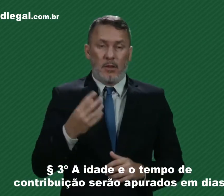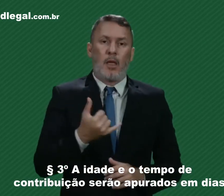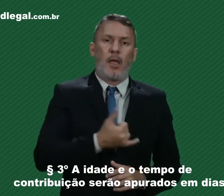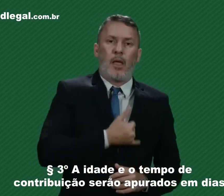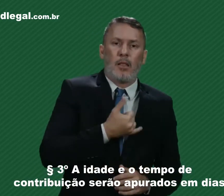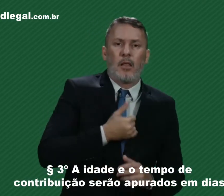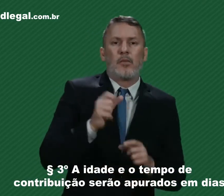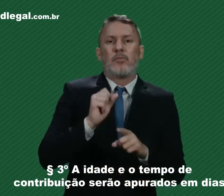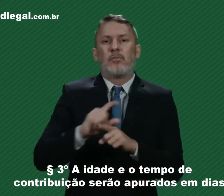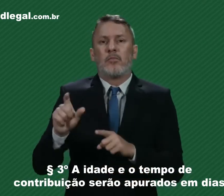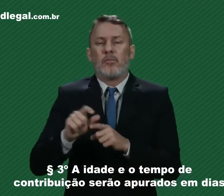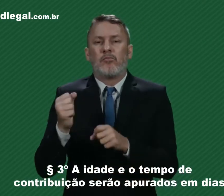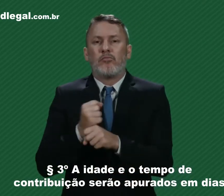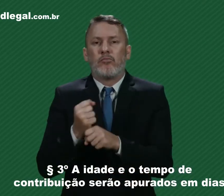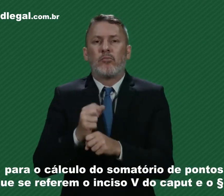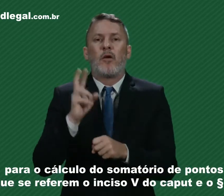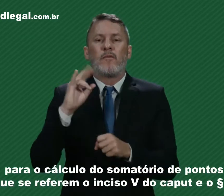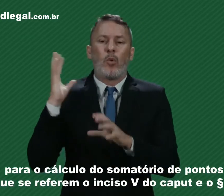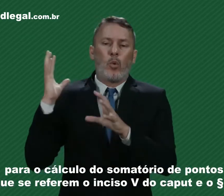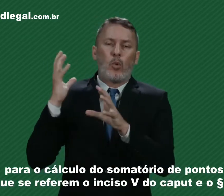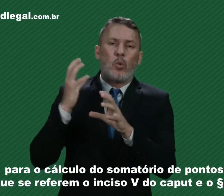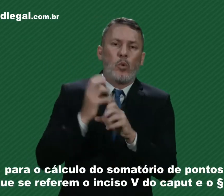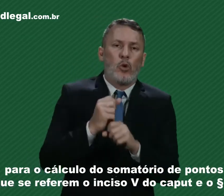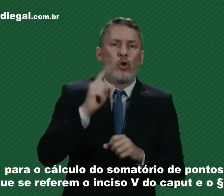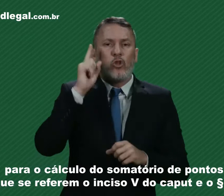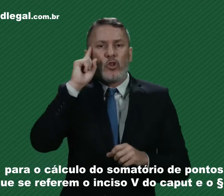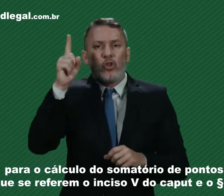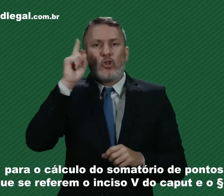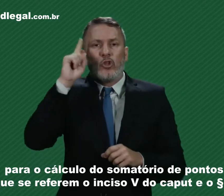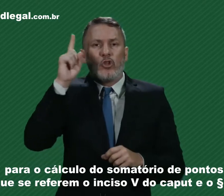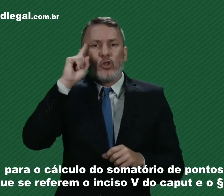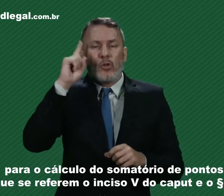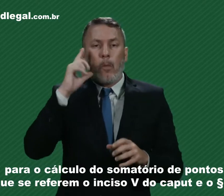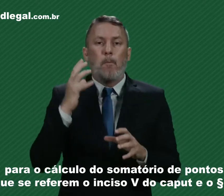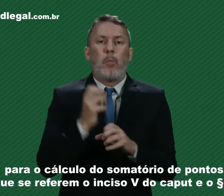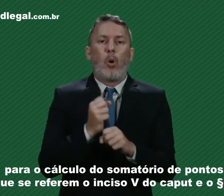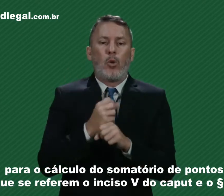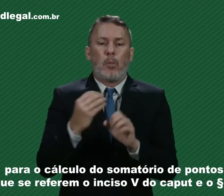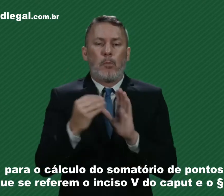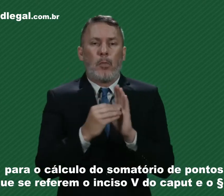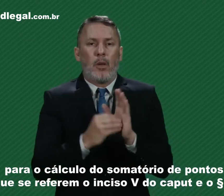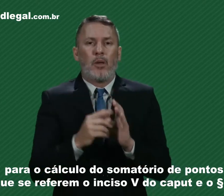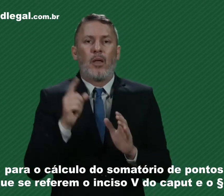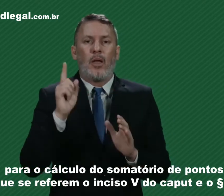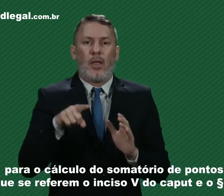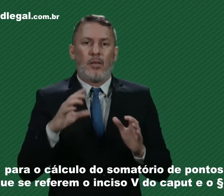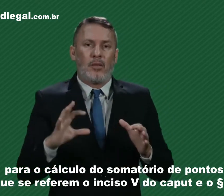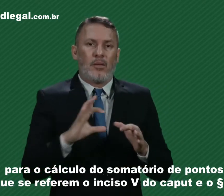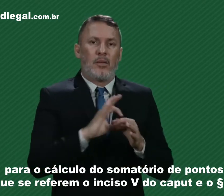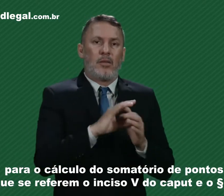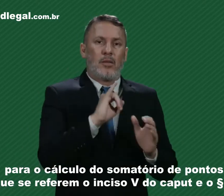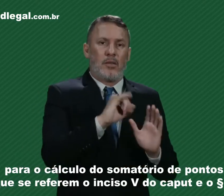de contribuição serão apurados em dias para o cálculo do somatório de pontos a que se referem o